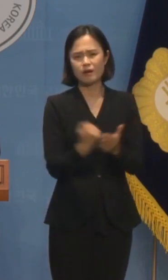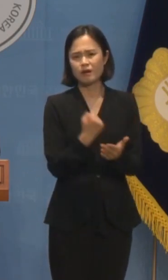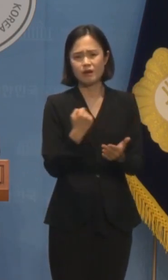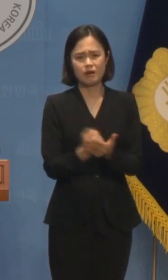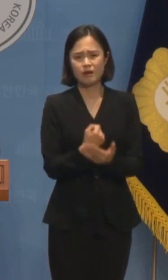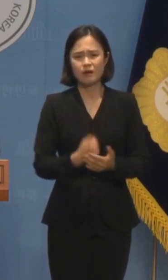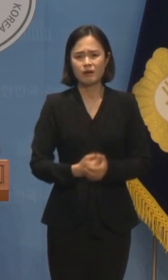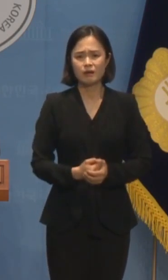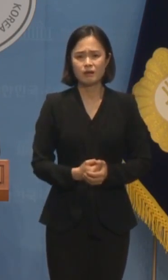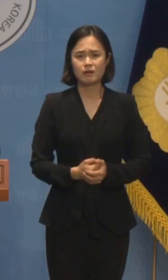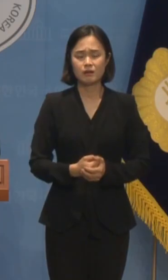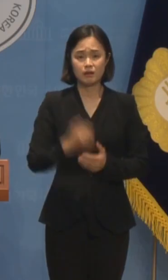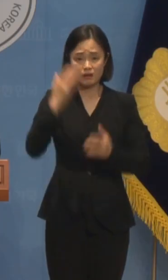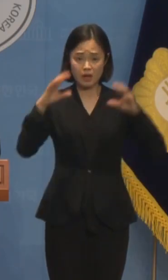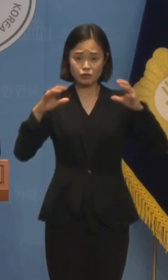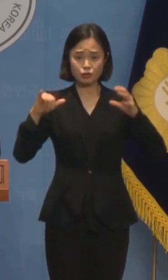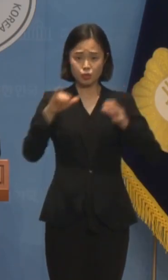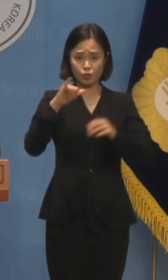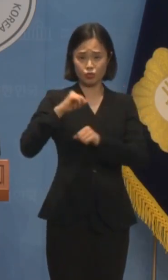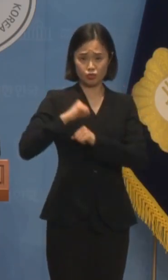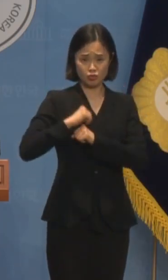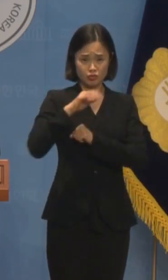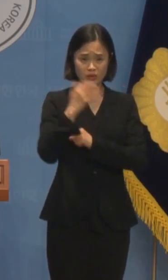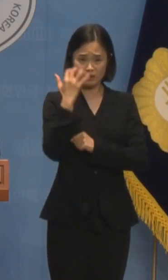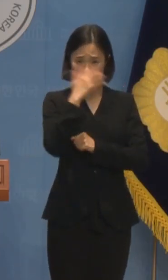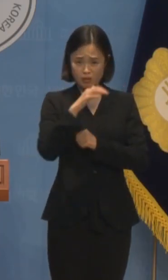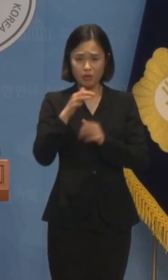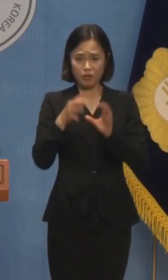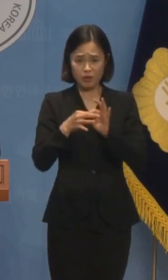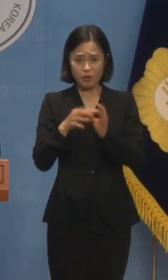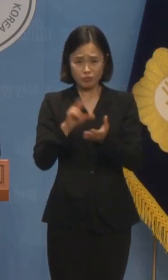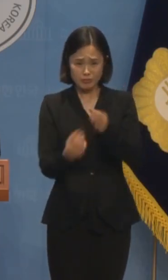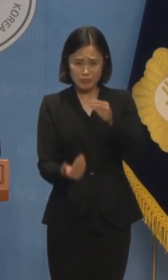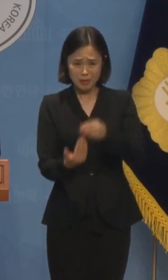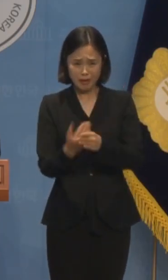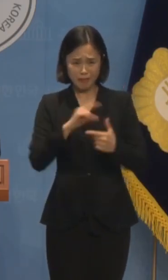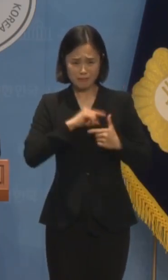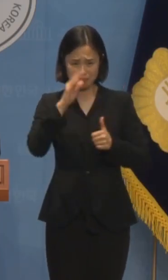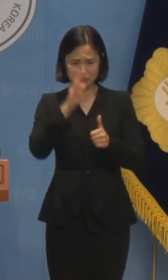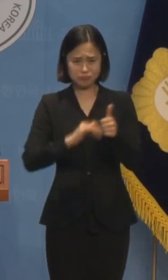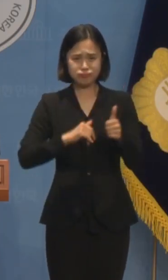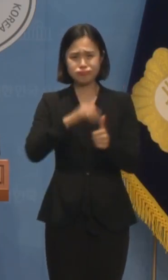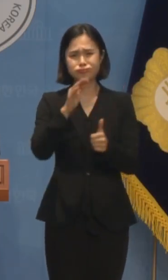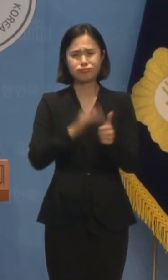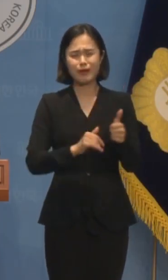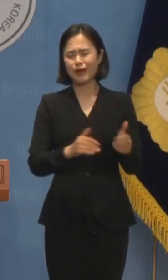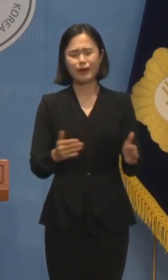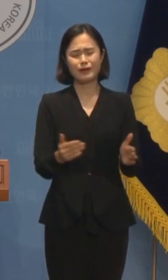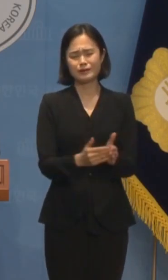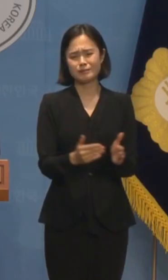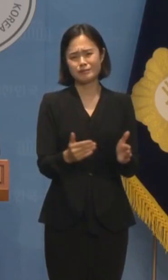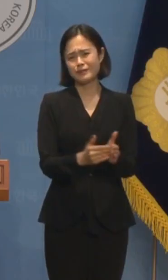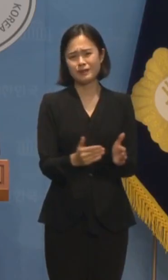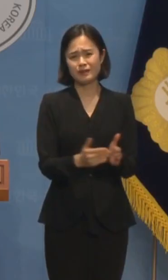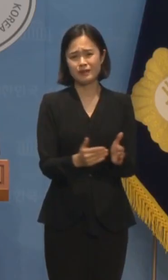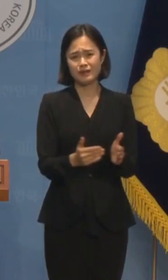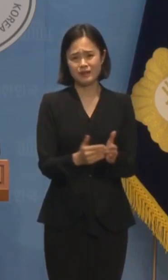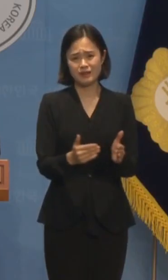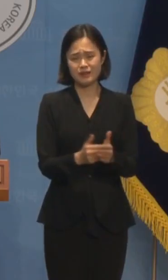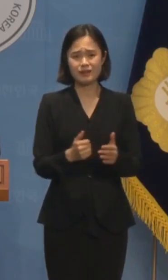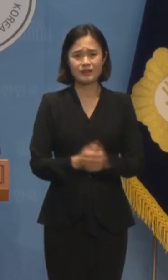성폭력 사건들로 얼마나 더 오명을 뒤집어쓰려 합니까? 성폭력 사건의 온상이라는